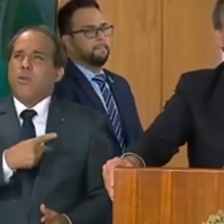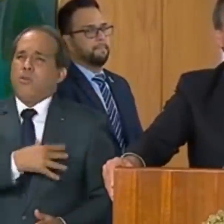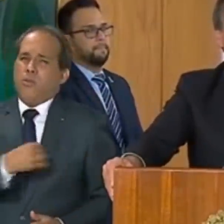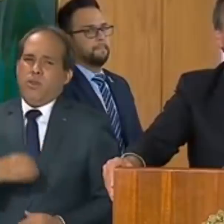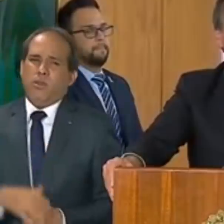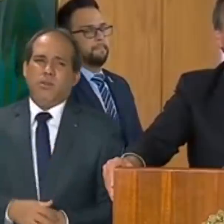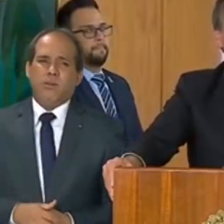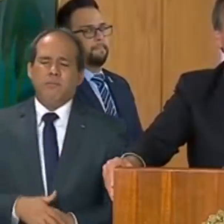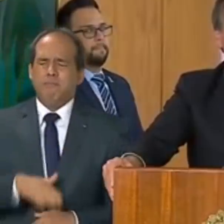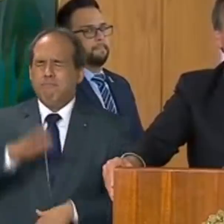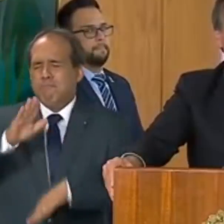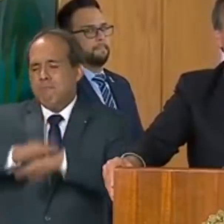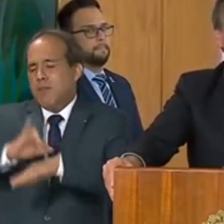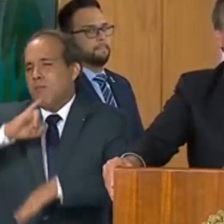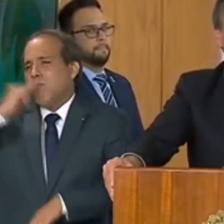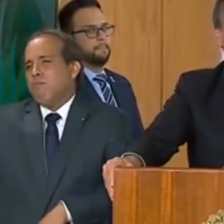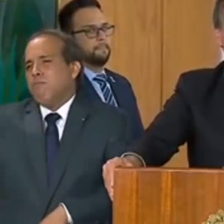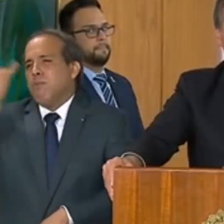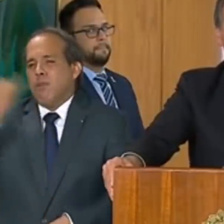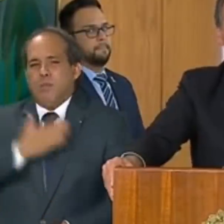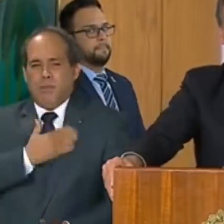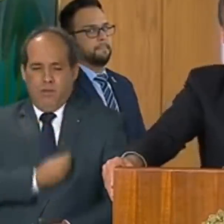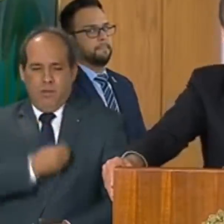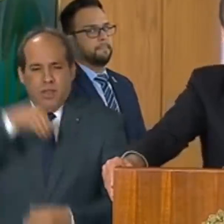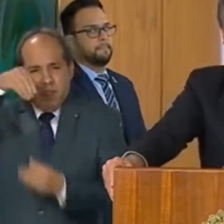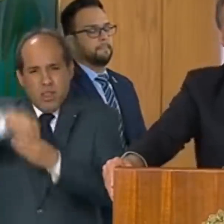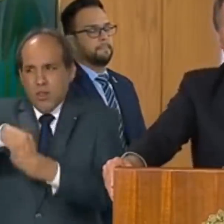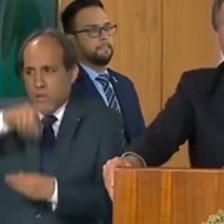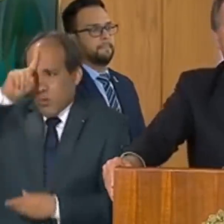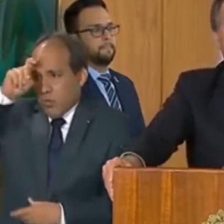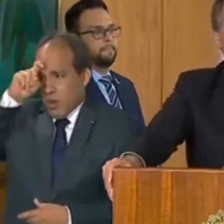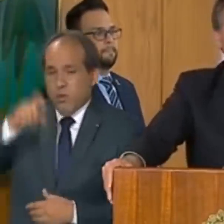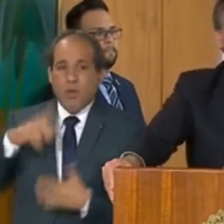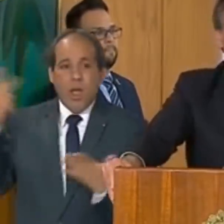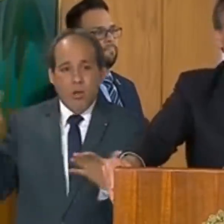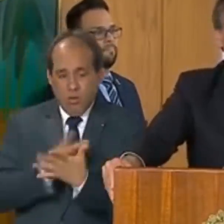Era a coisa mais importante da minha vida no hospital. Aconteceu,